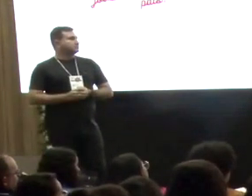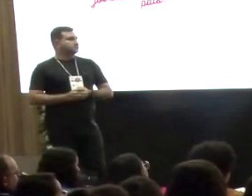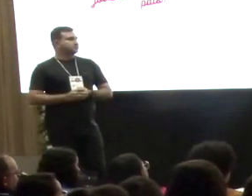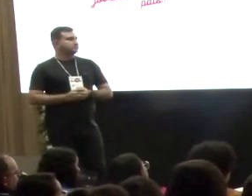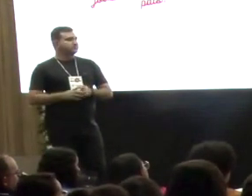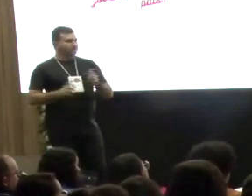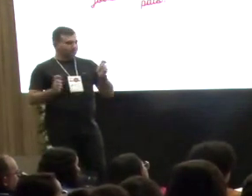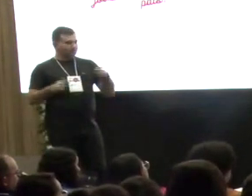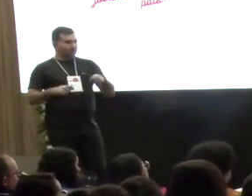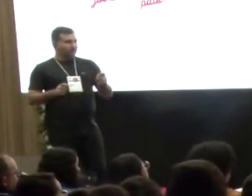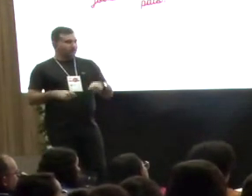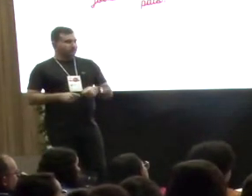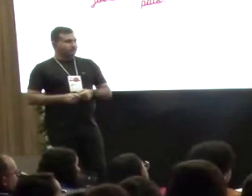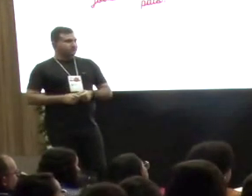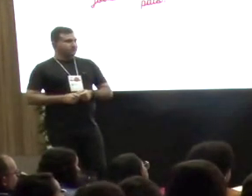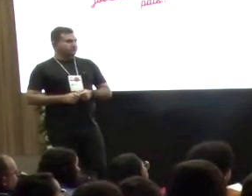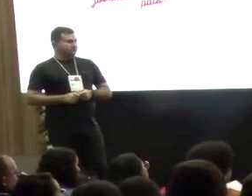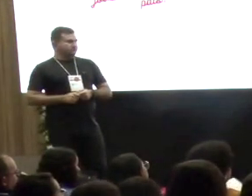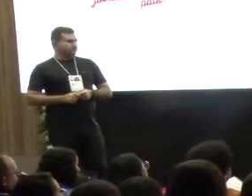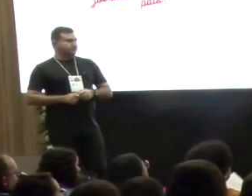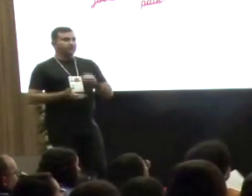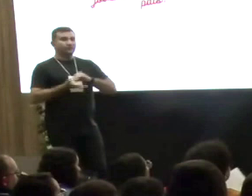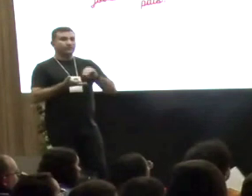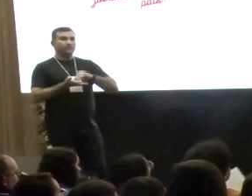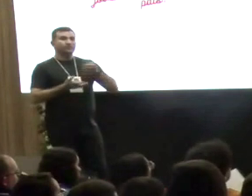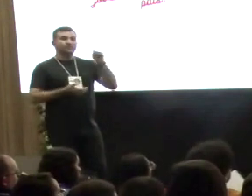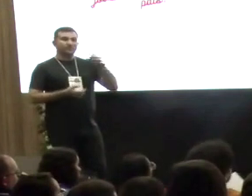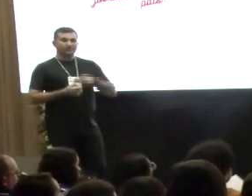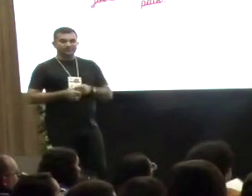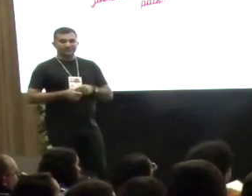Adiantar? Faltou o quê?